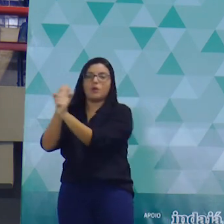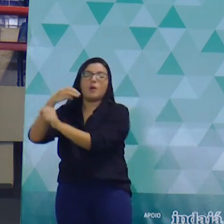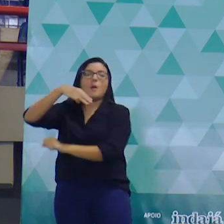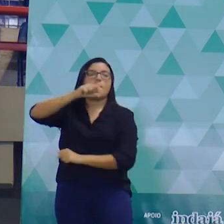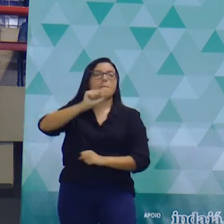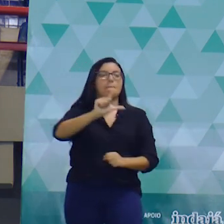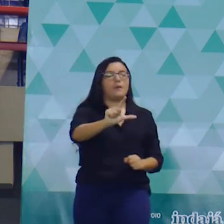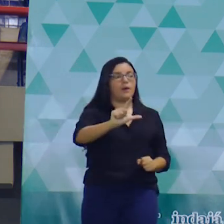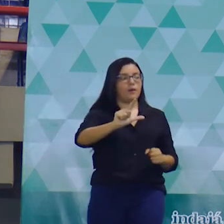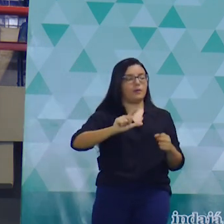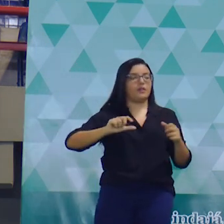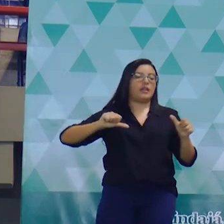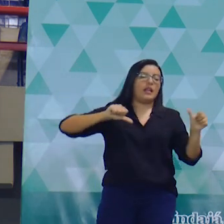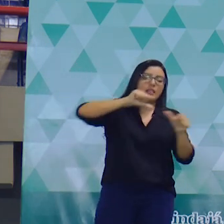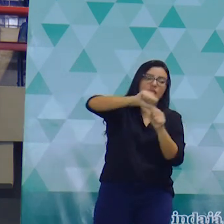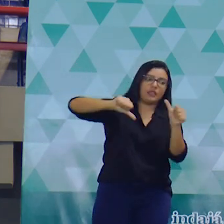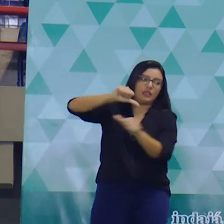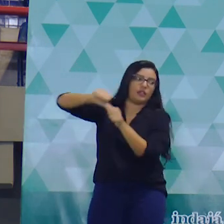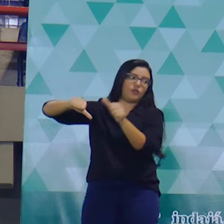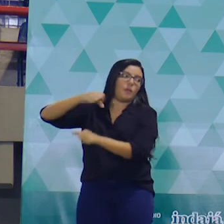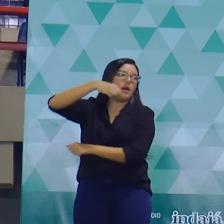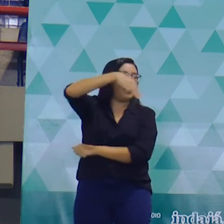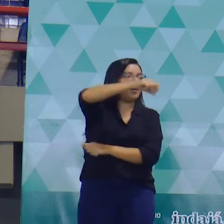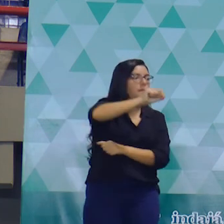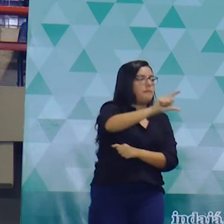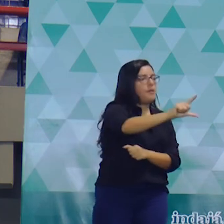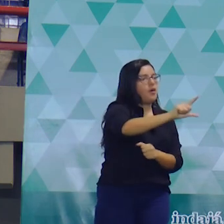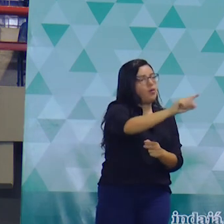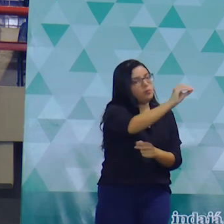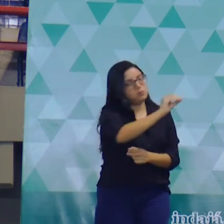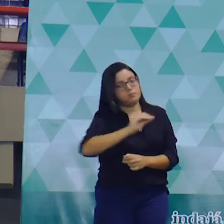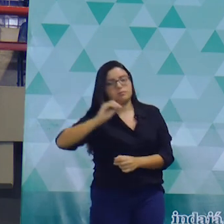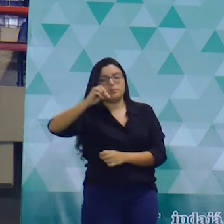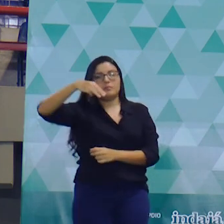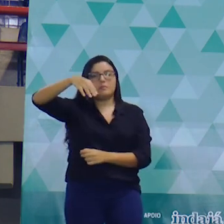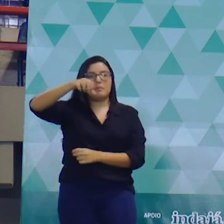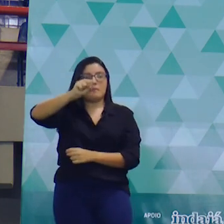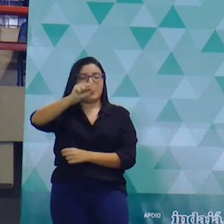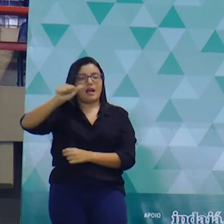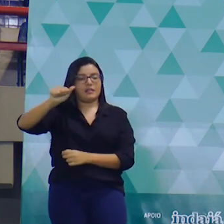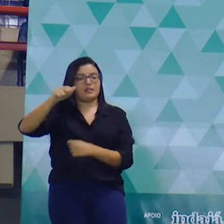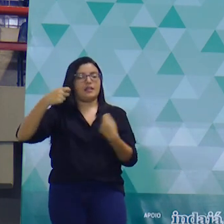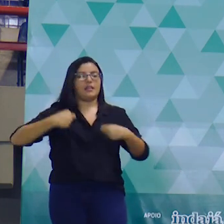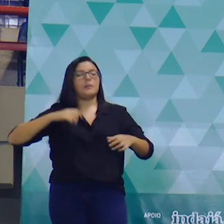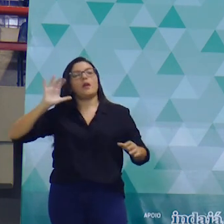mol, transforma mol para massa, que é o que está sendo pedido, e depois resolve a proporção.